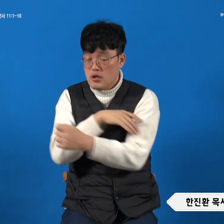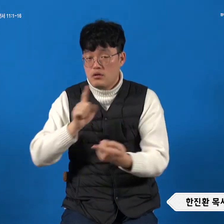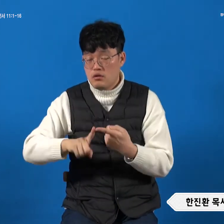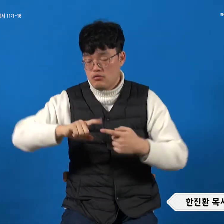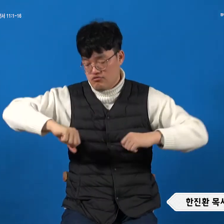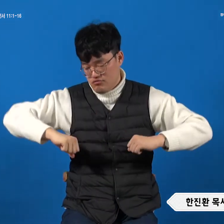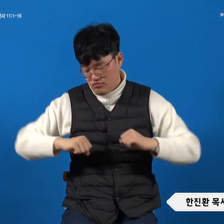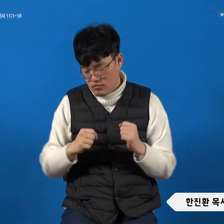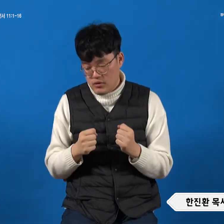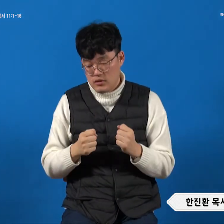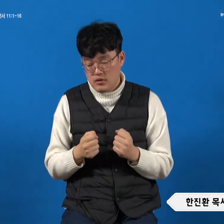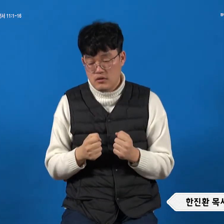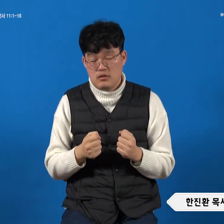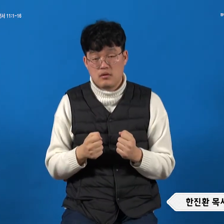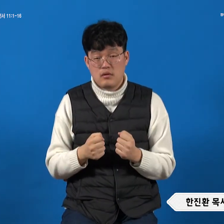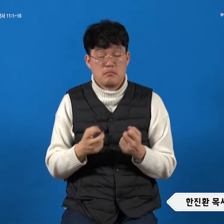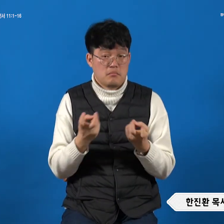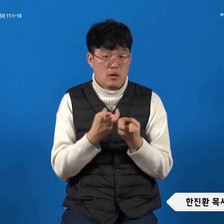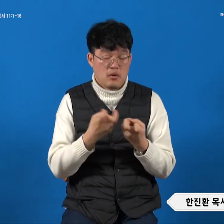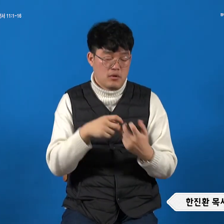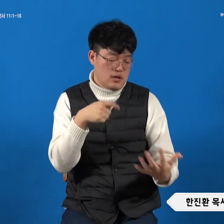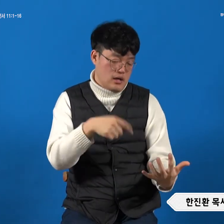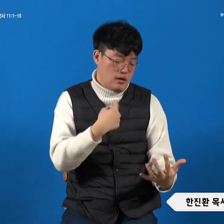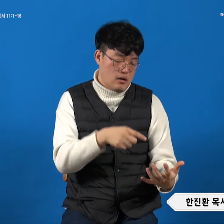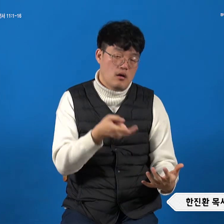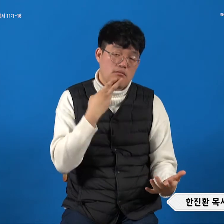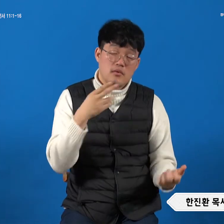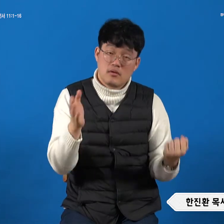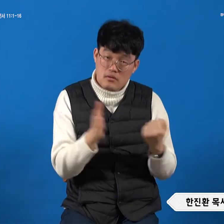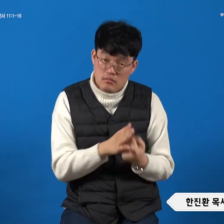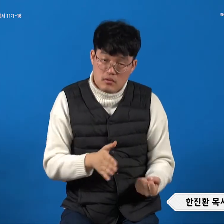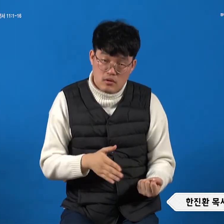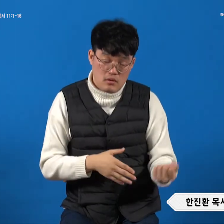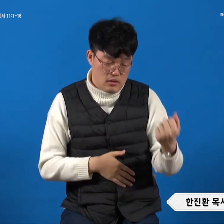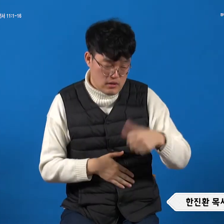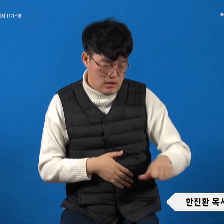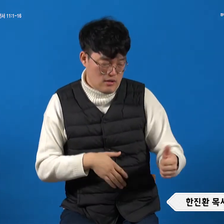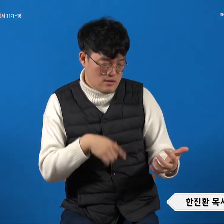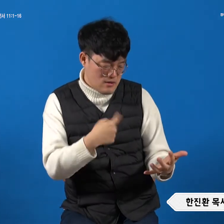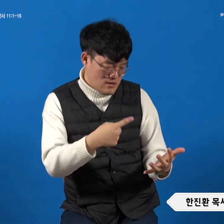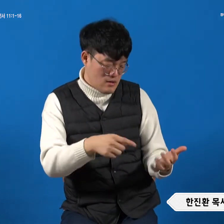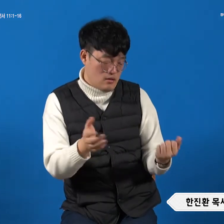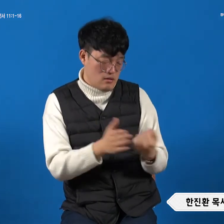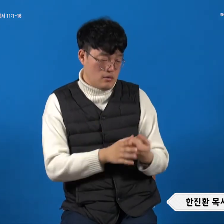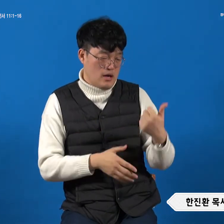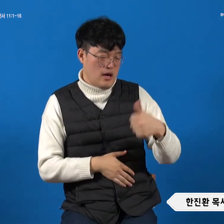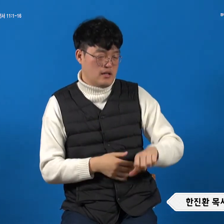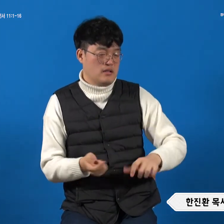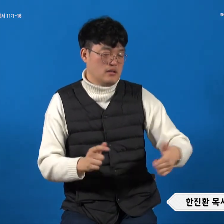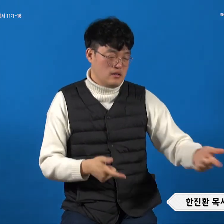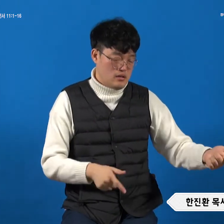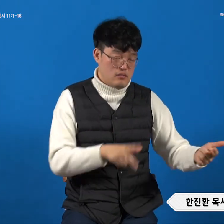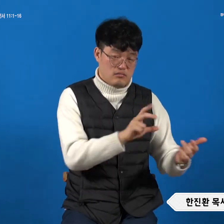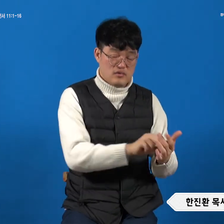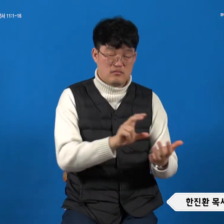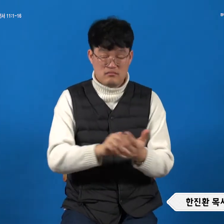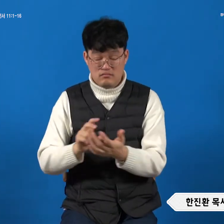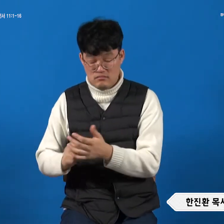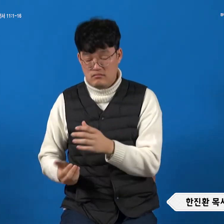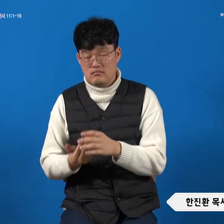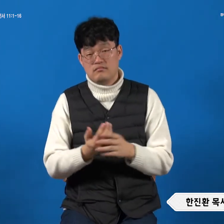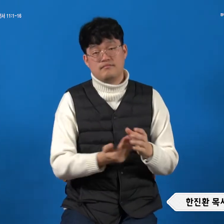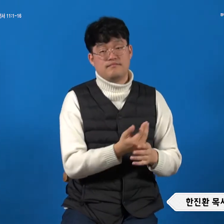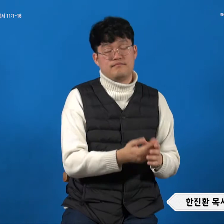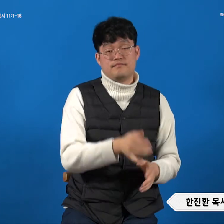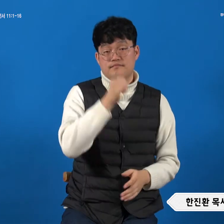전혀 가르치지 않았다는 말입니다. 그런 식으로 자녀들을 키웠으니 자식 농사를 제대로 할 리가 없는